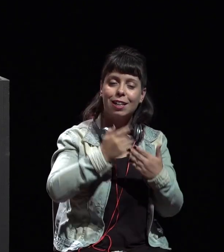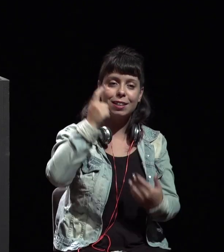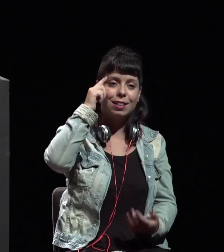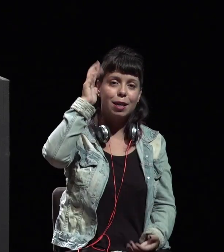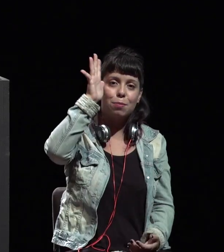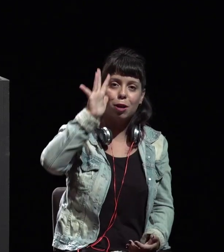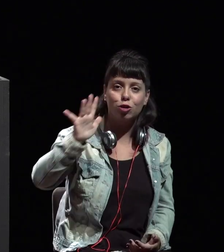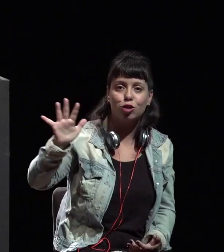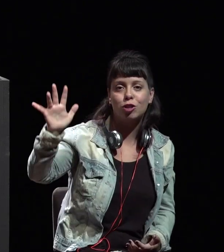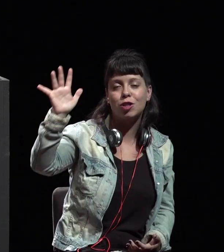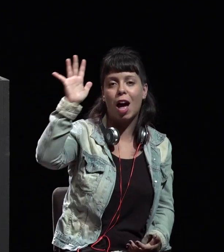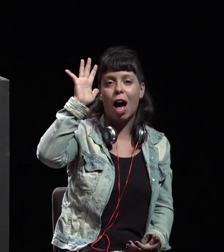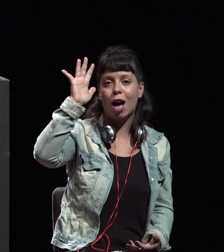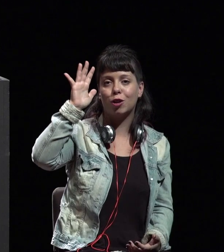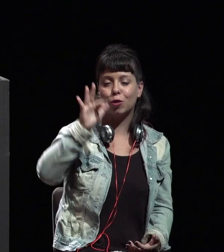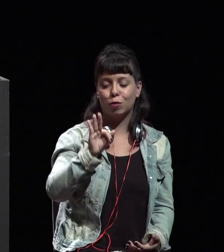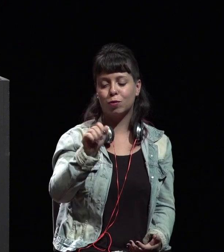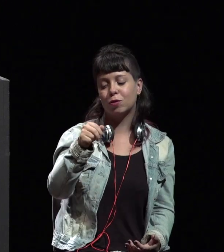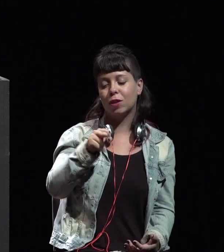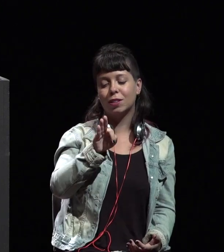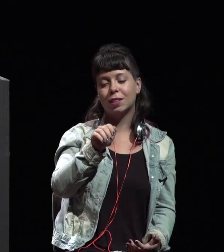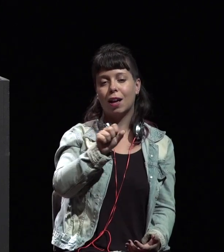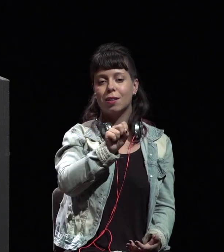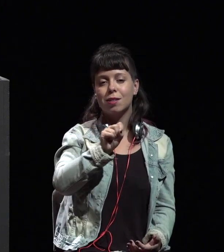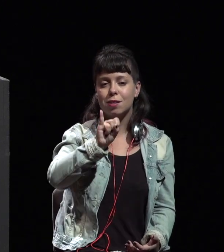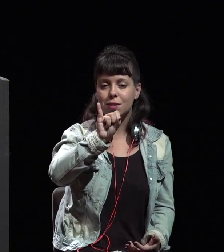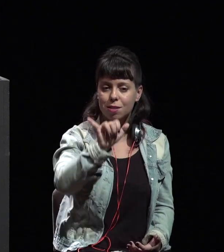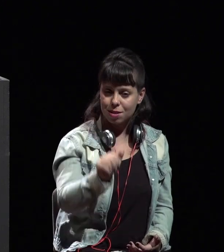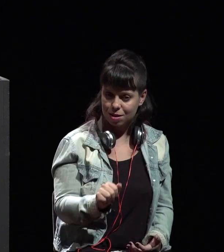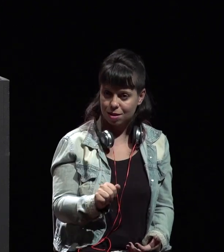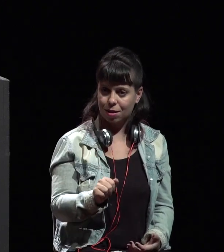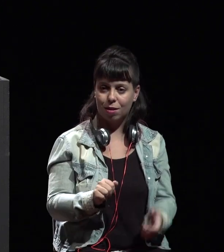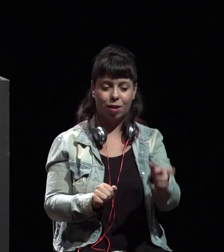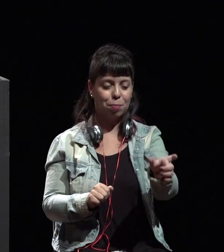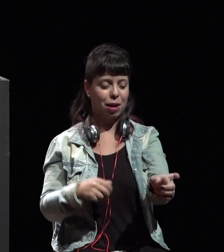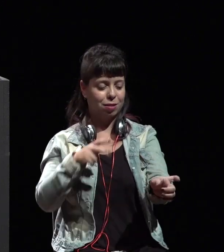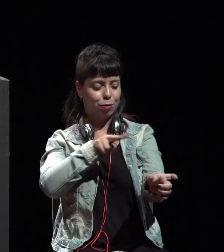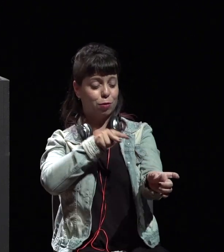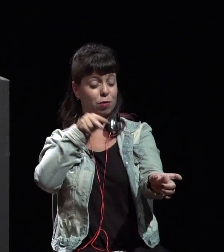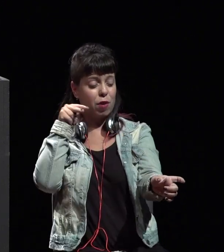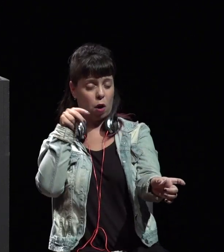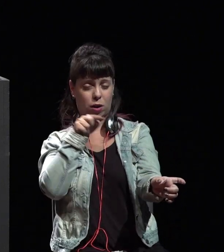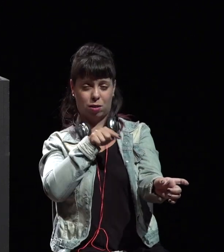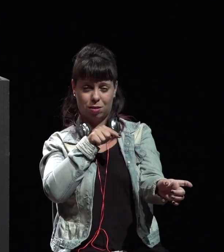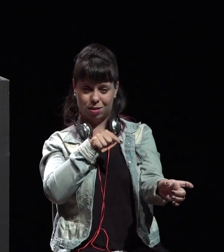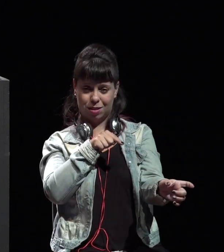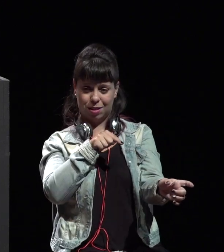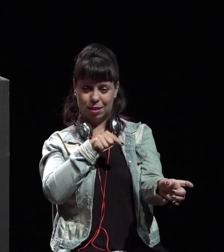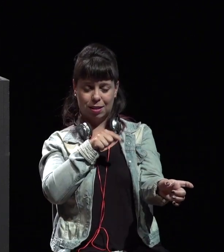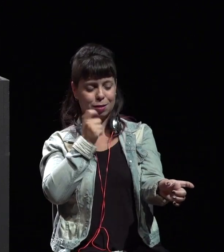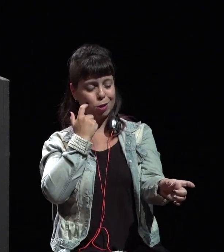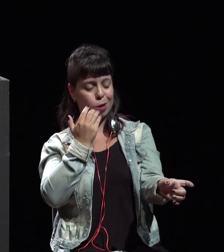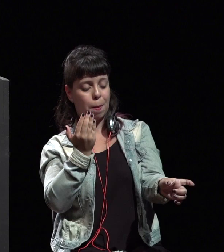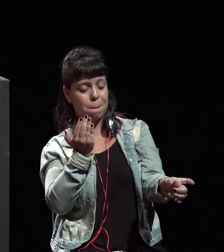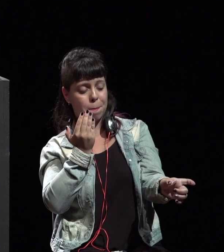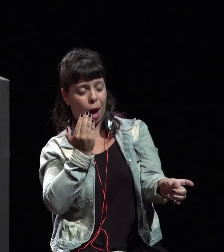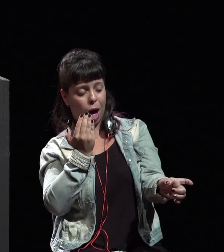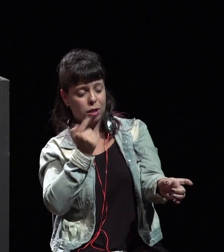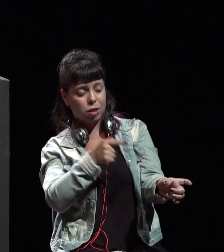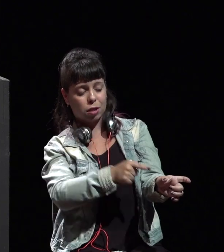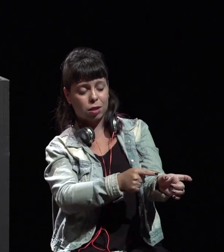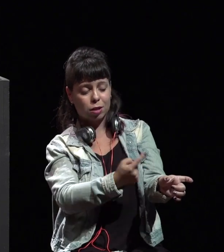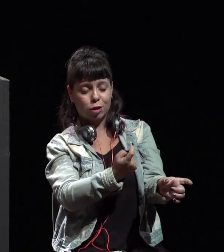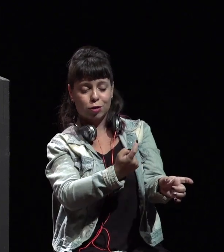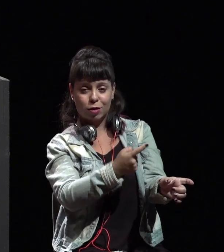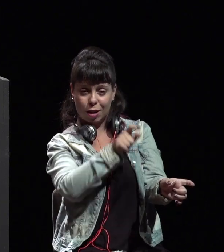essas categorias das quais se atribuem, né, e que reduzem os universos alheios de existência, né. Então, os impasses derivados da centralidade do sujeito, dos